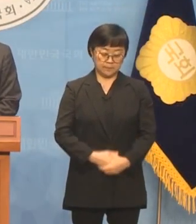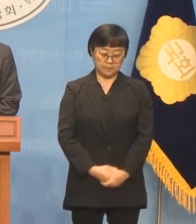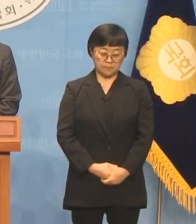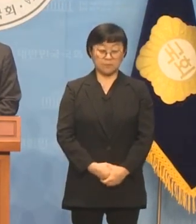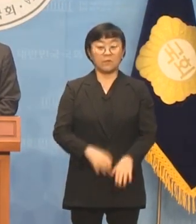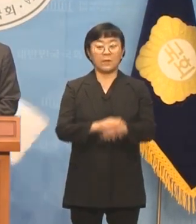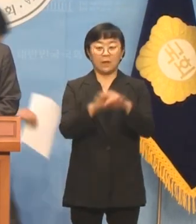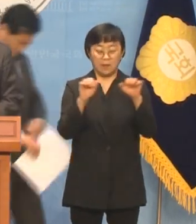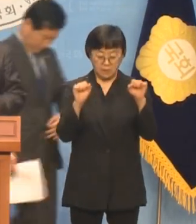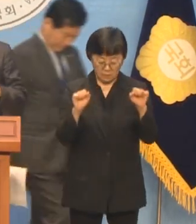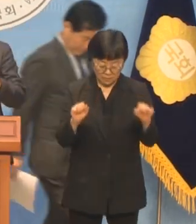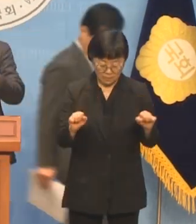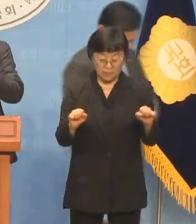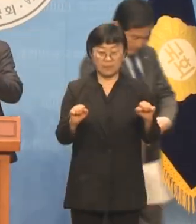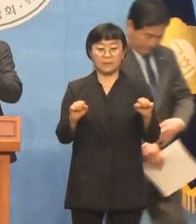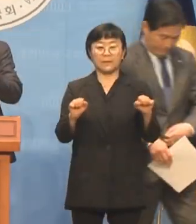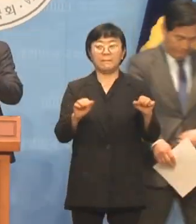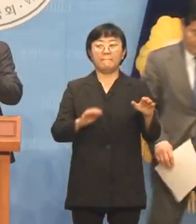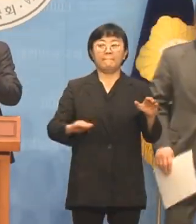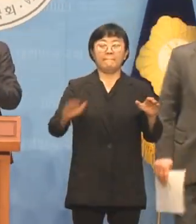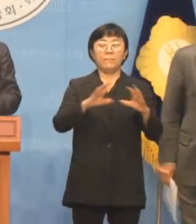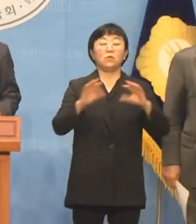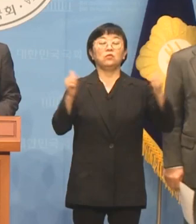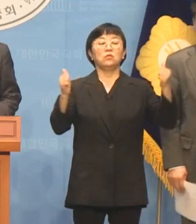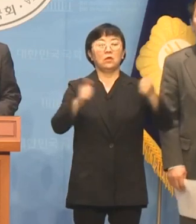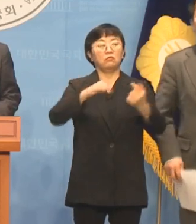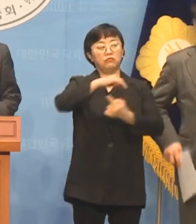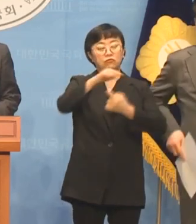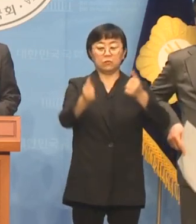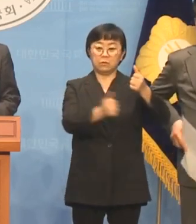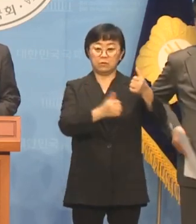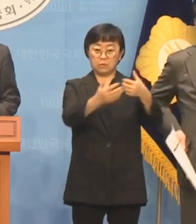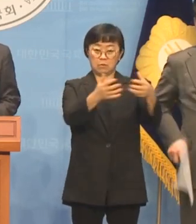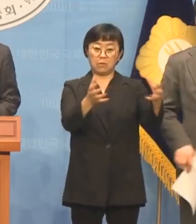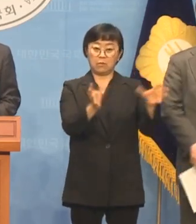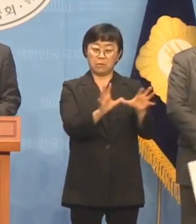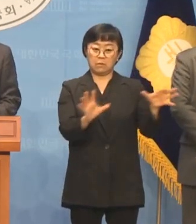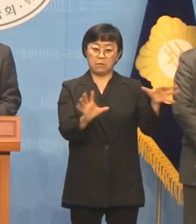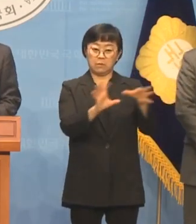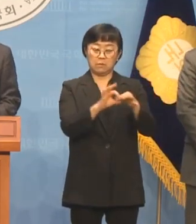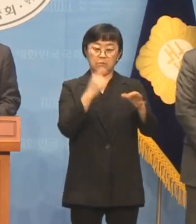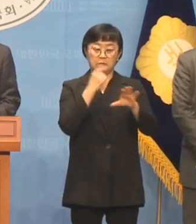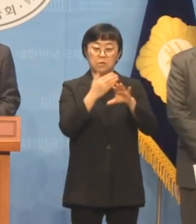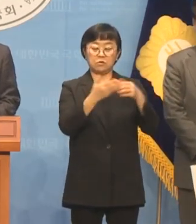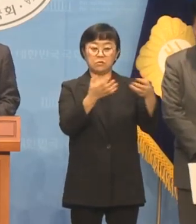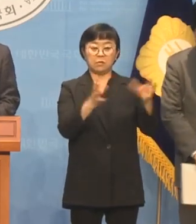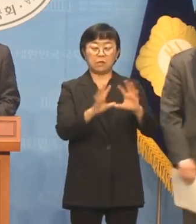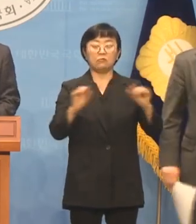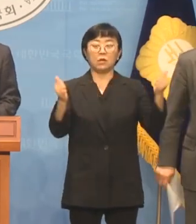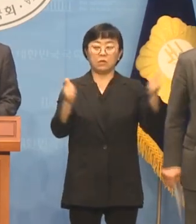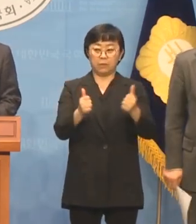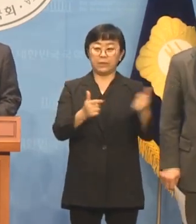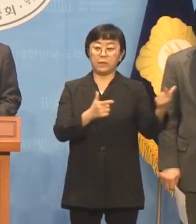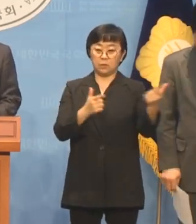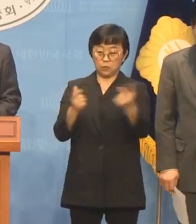네, 안녕하십니까. 저희들은 국회 운영위원회 소속 더불어민주당 의원들입니다.